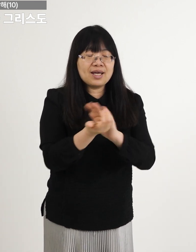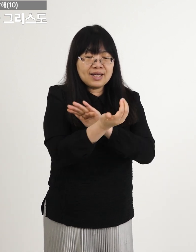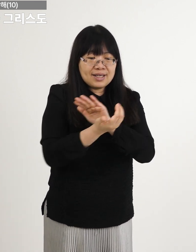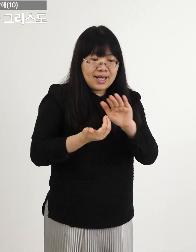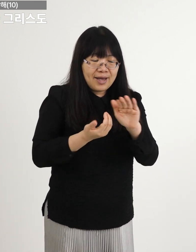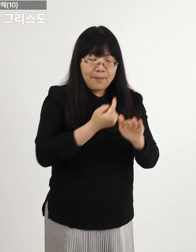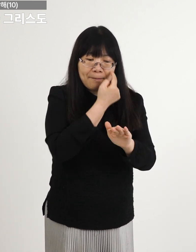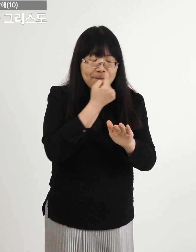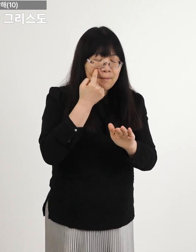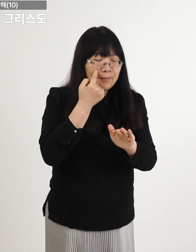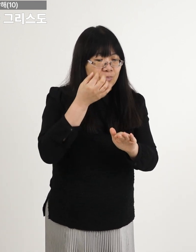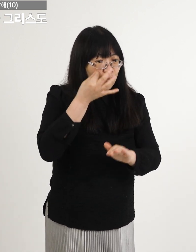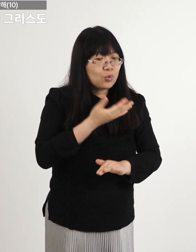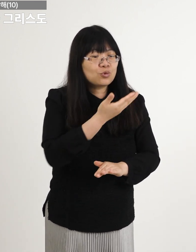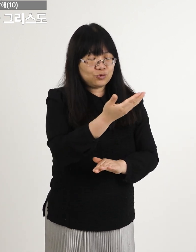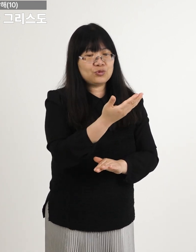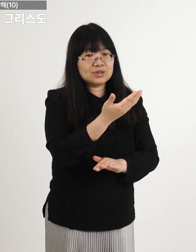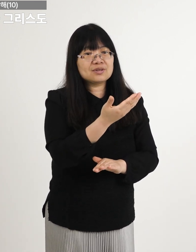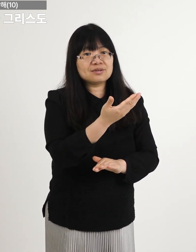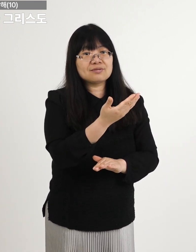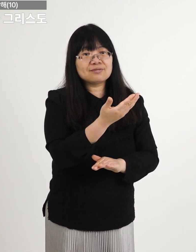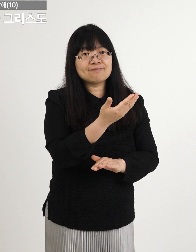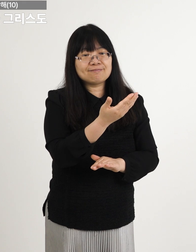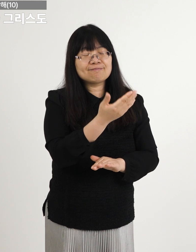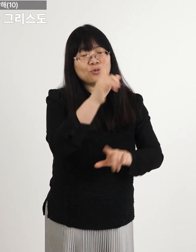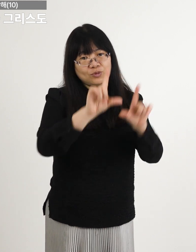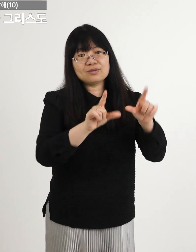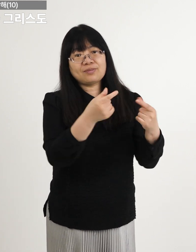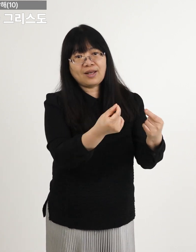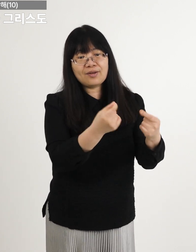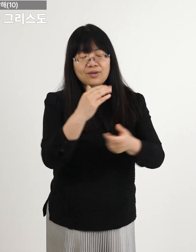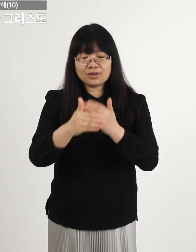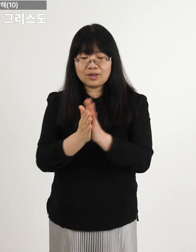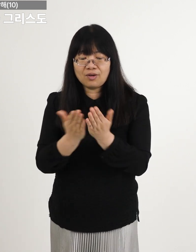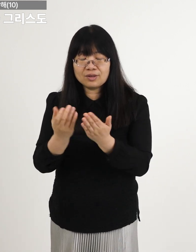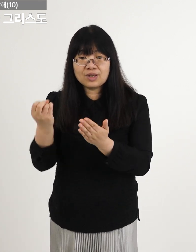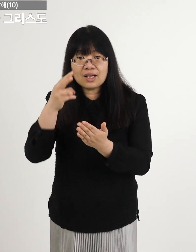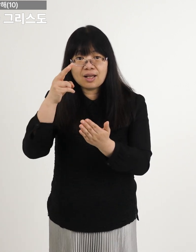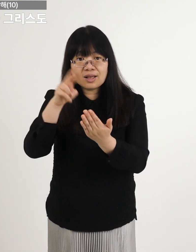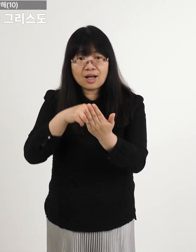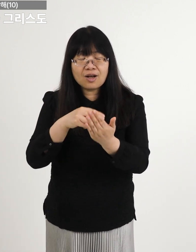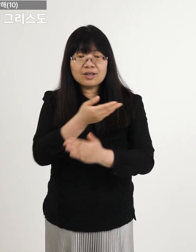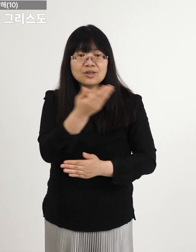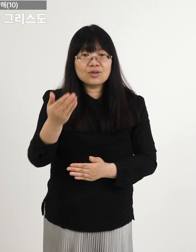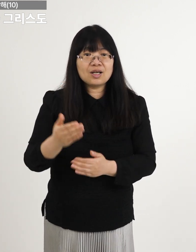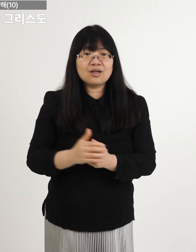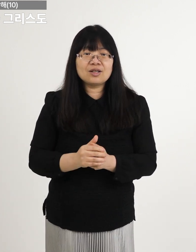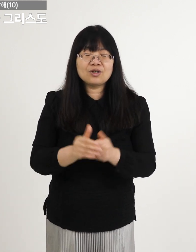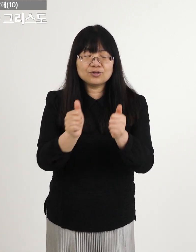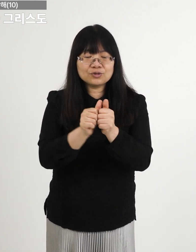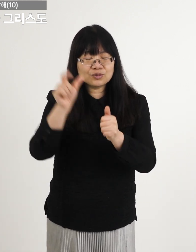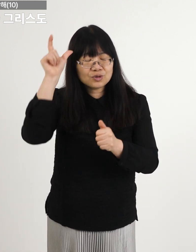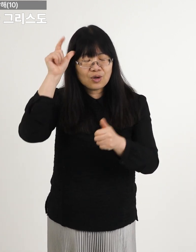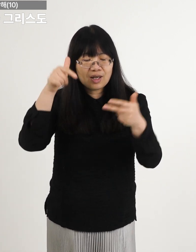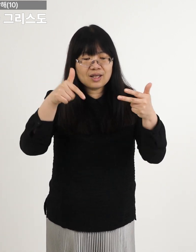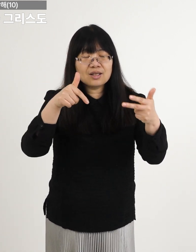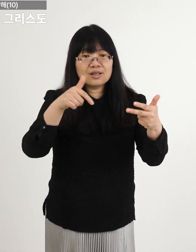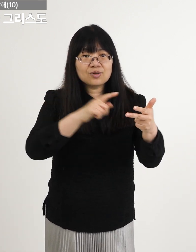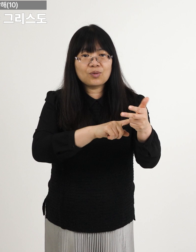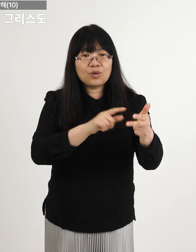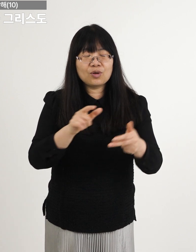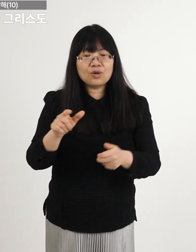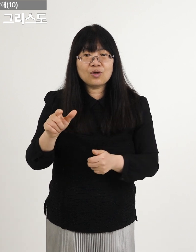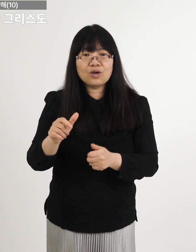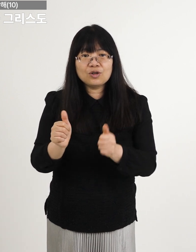볼까요? 8절 그런즉 너희는 수소 7과 수양 7을 가지고